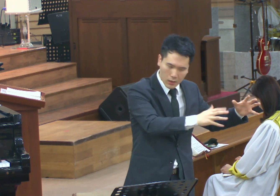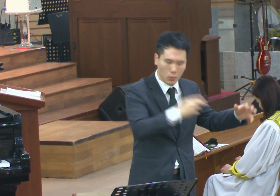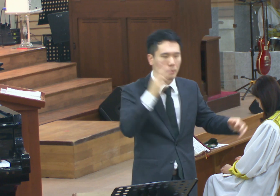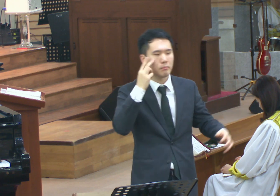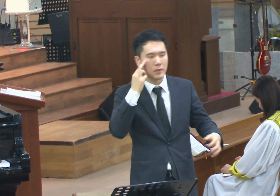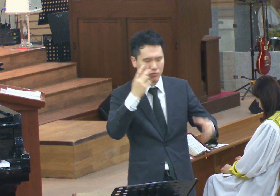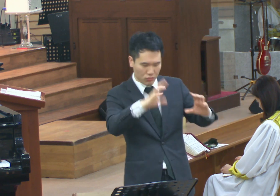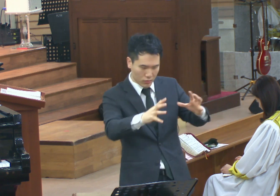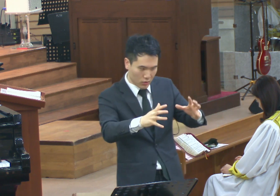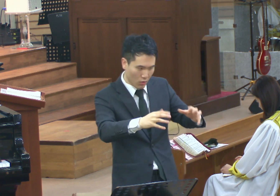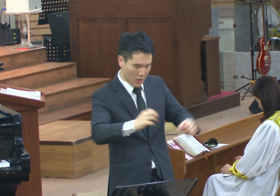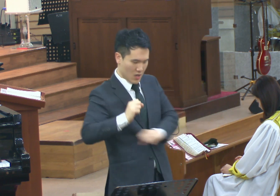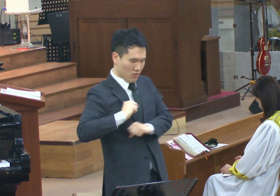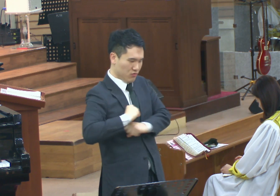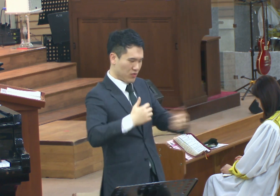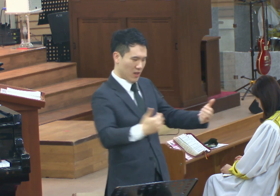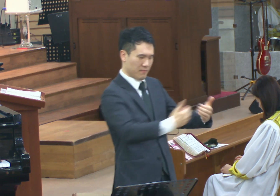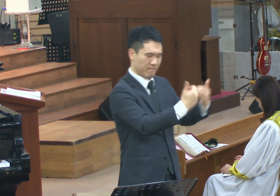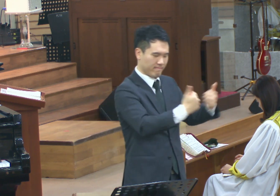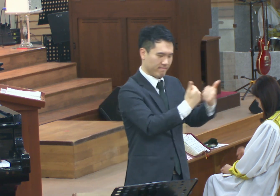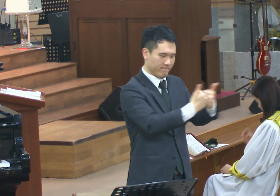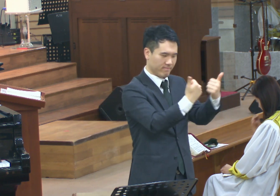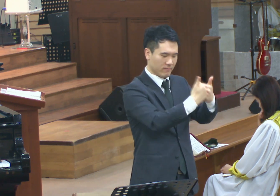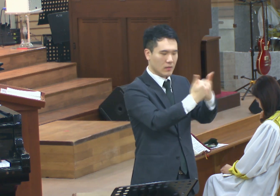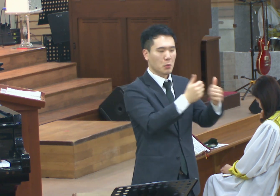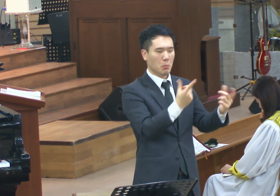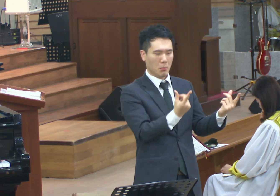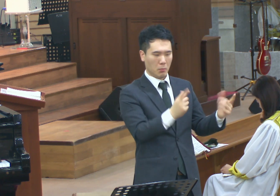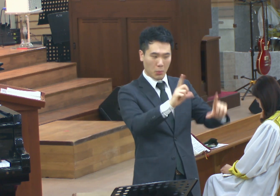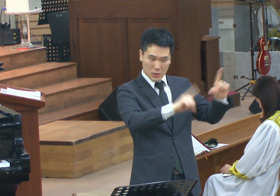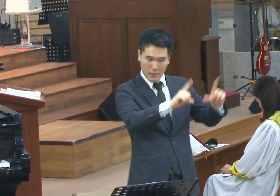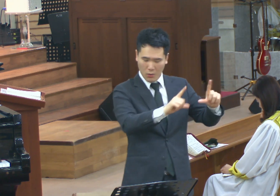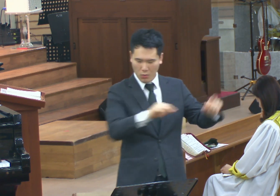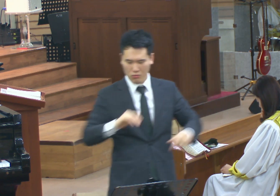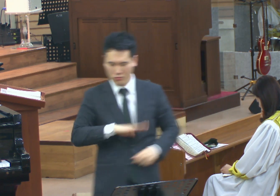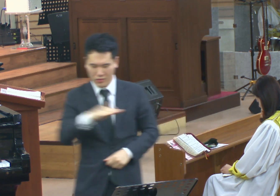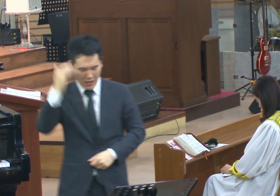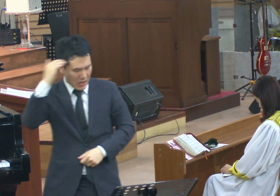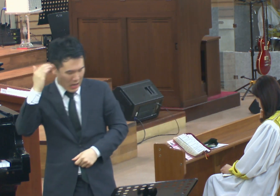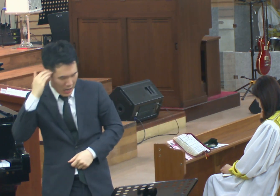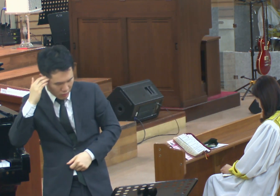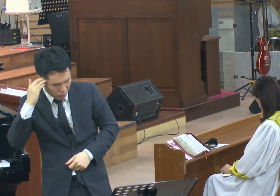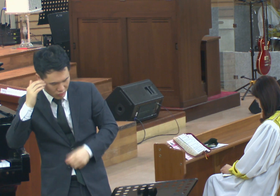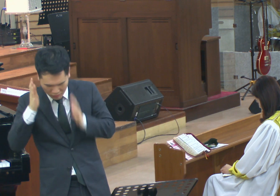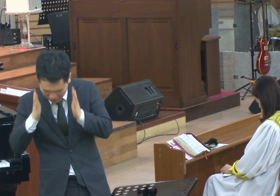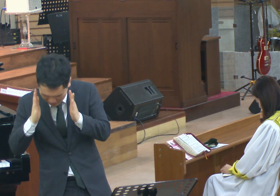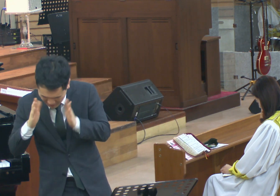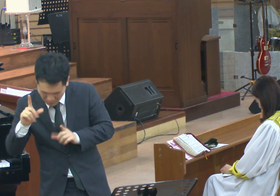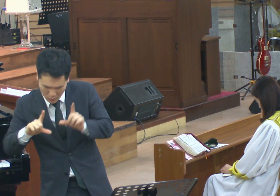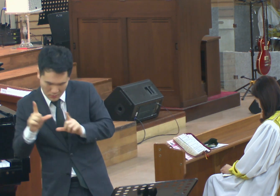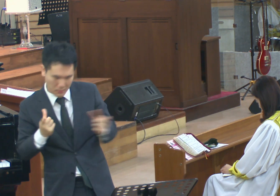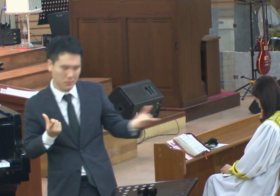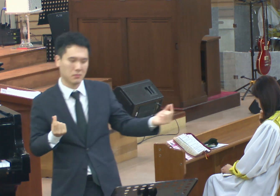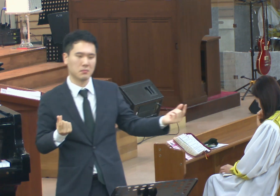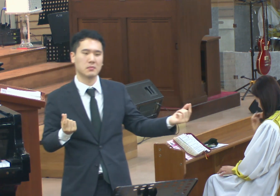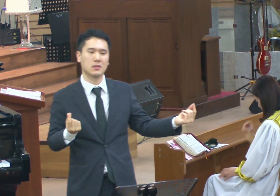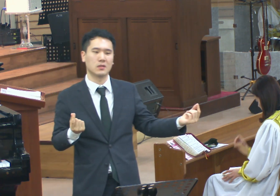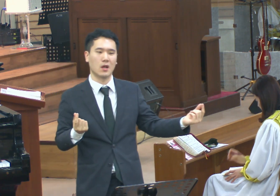미사일 만들면 이쪽도 미사일 만들지 않을 수 없고, 저쪽에서 핵무기 개발하면 이쪽도 핵무기 개발하듯이 아파트에서 옆집